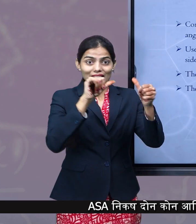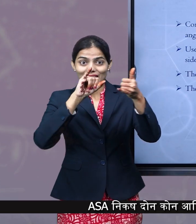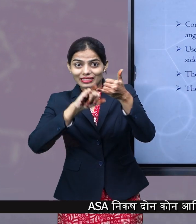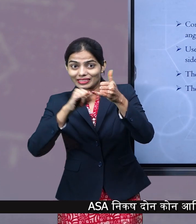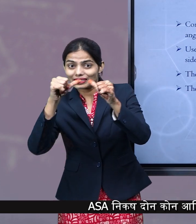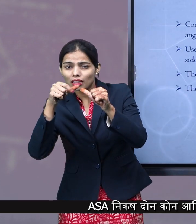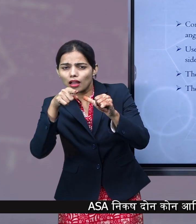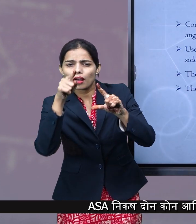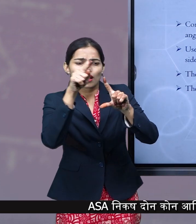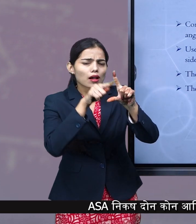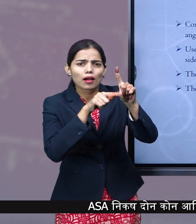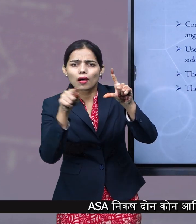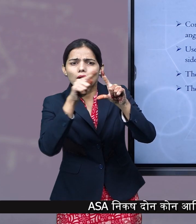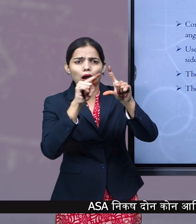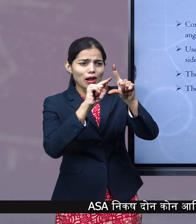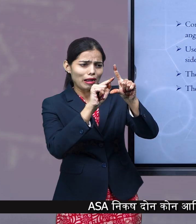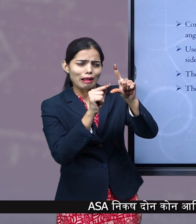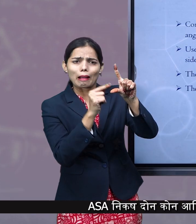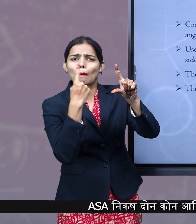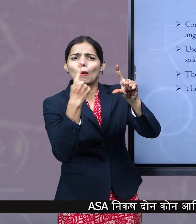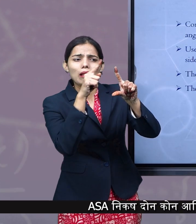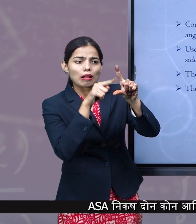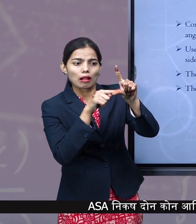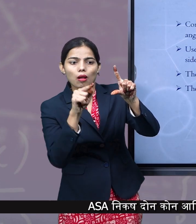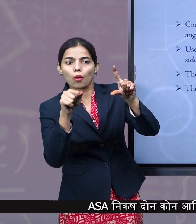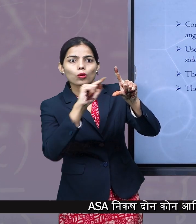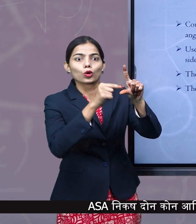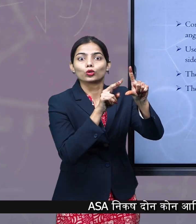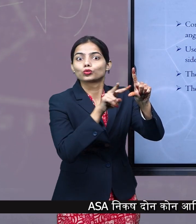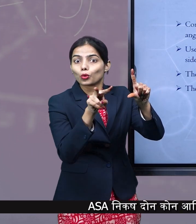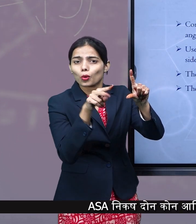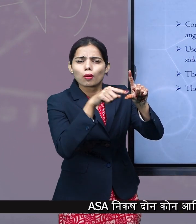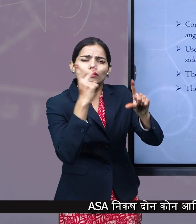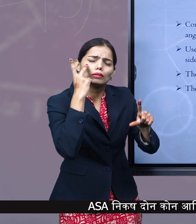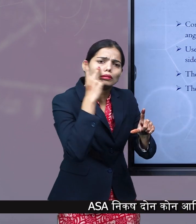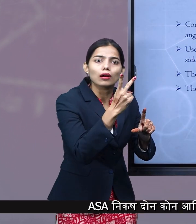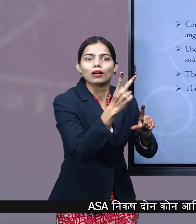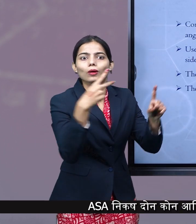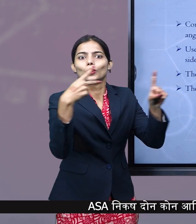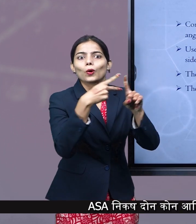ASA निकष दोन कोन आणि त्यांच्यामधील बाजू समान असल्याचे शोधतो.